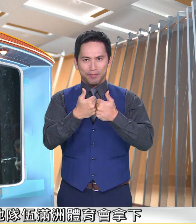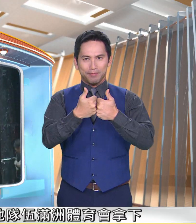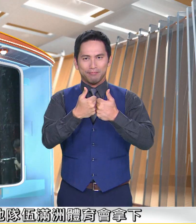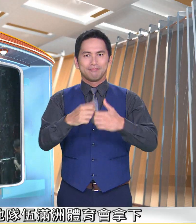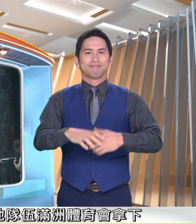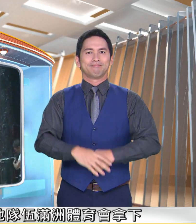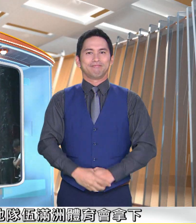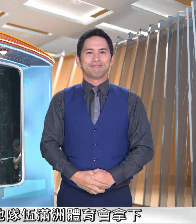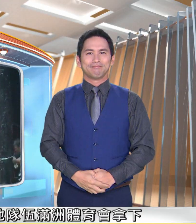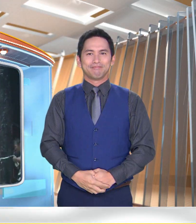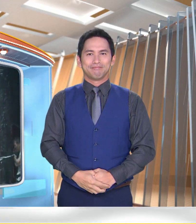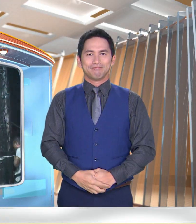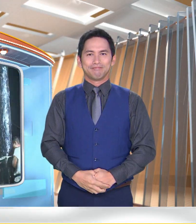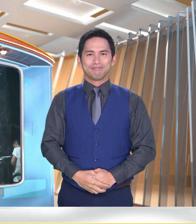下。